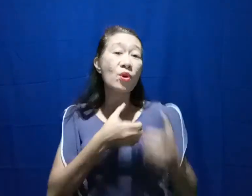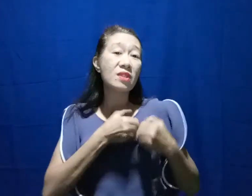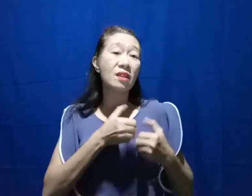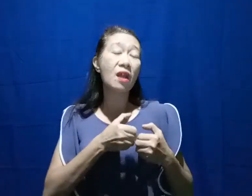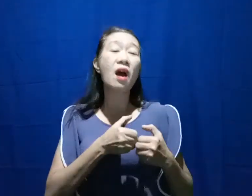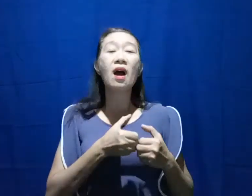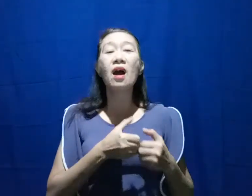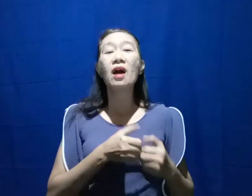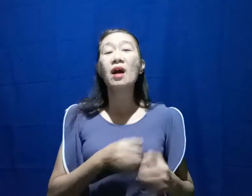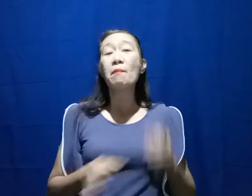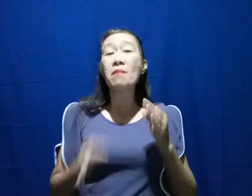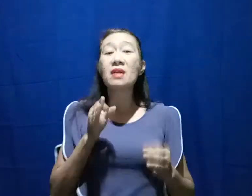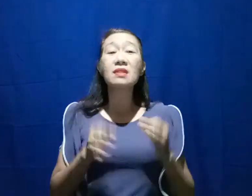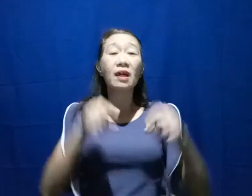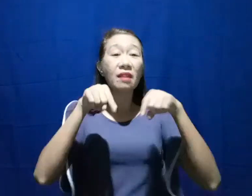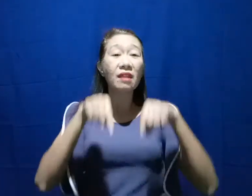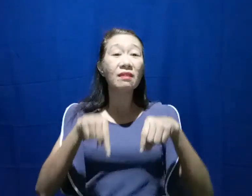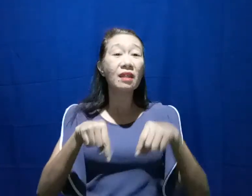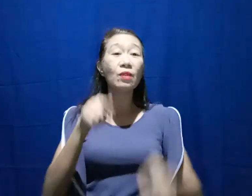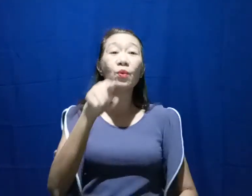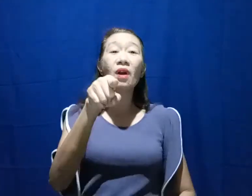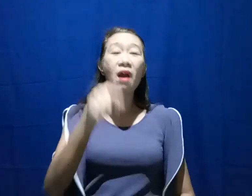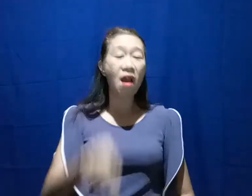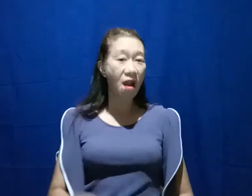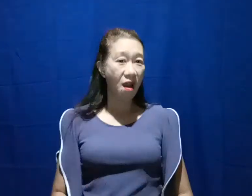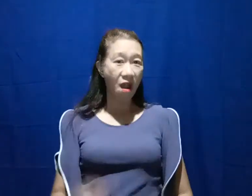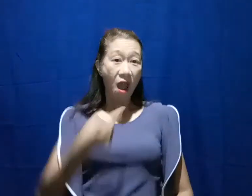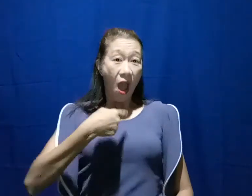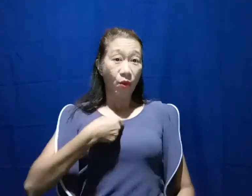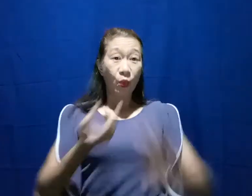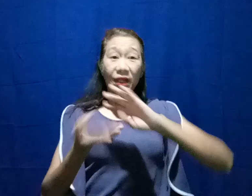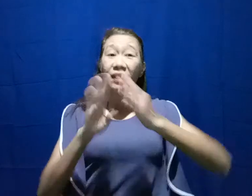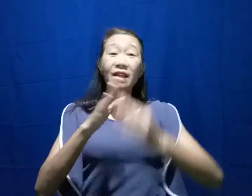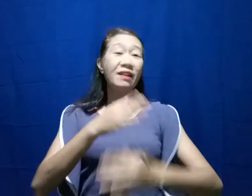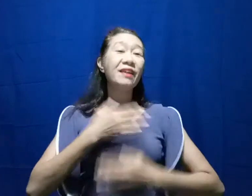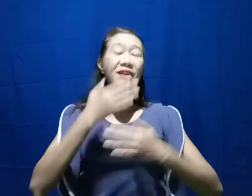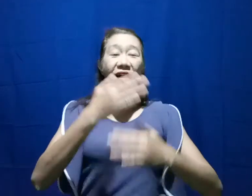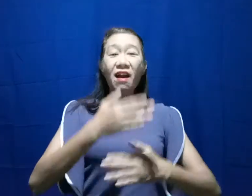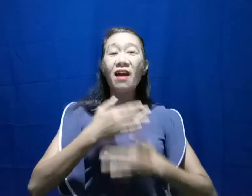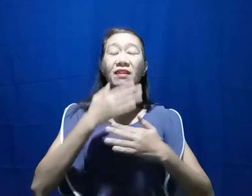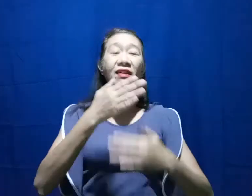pagmamahal na, huwag Basta't nandito ka, ako'y liligaya